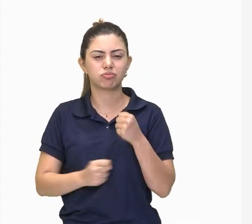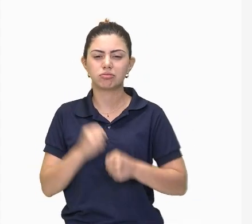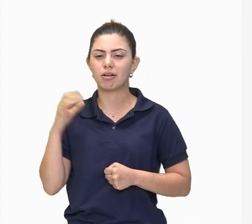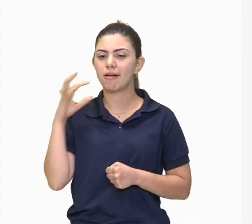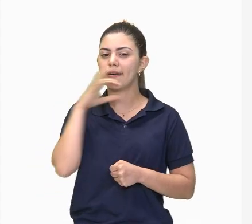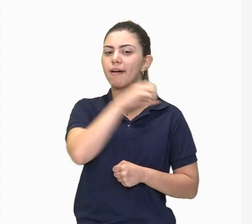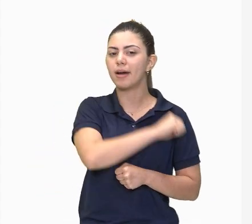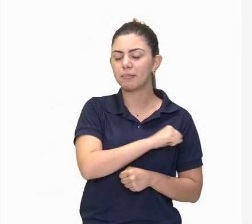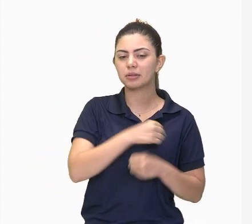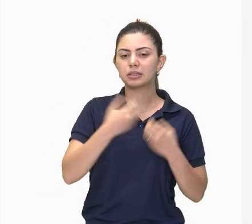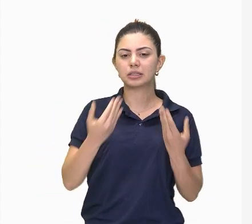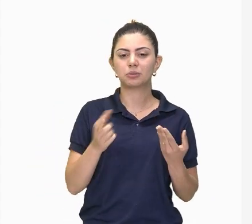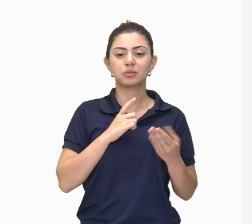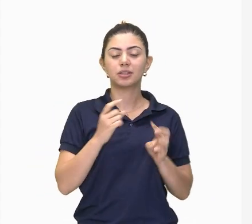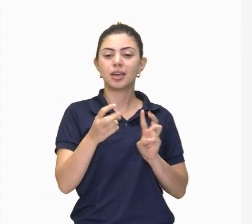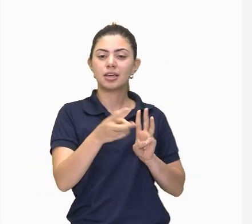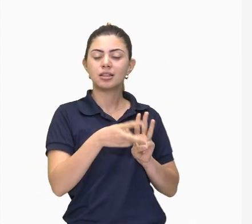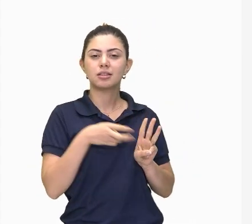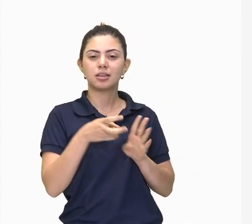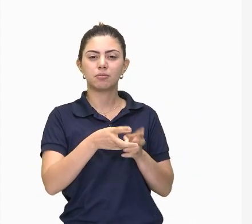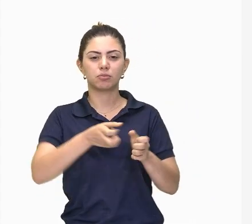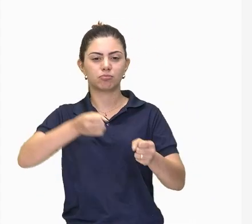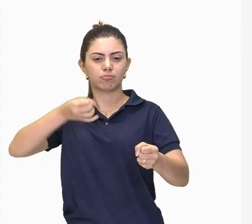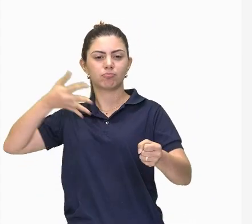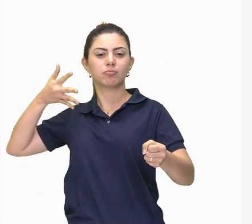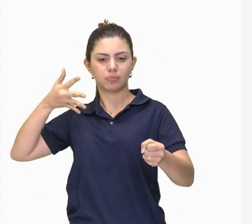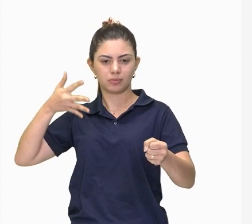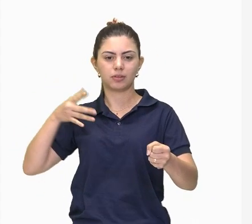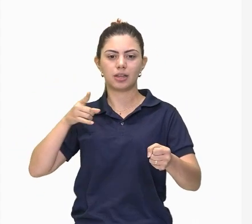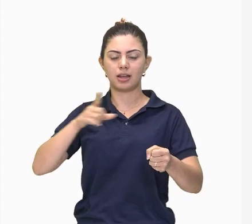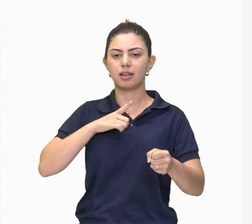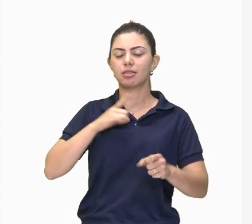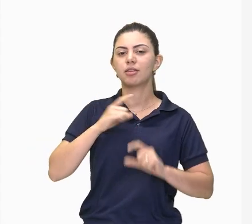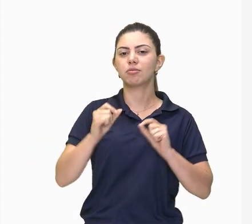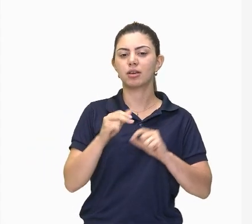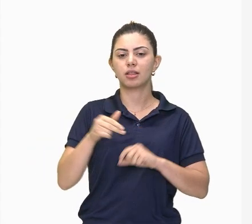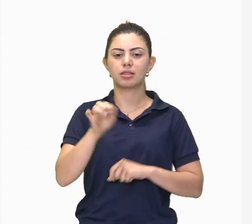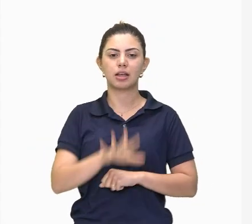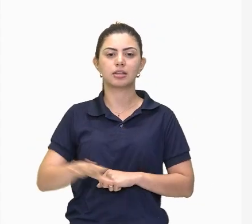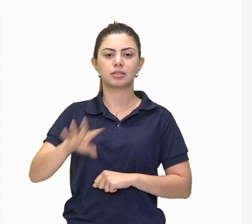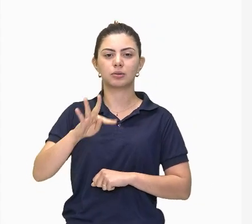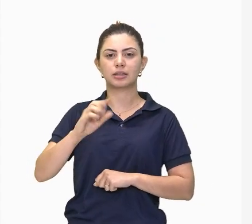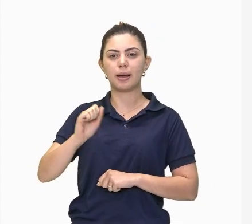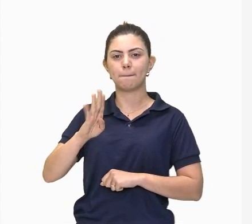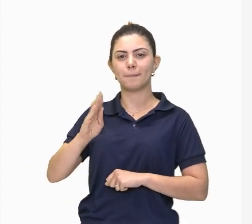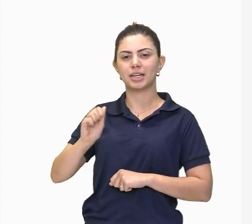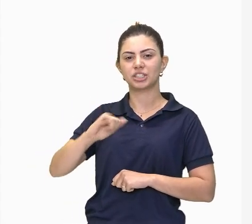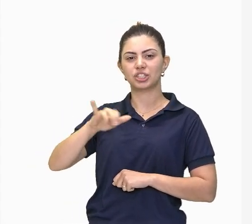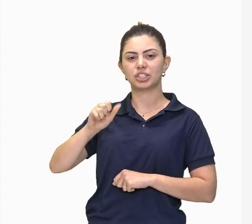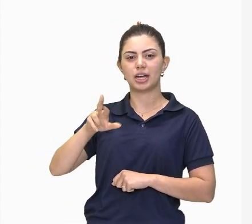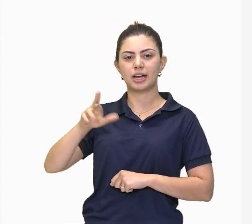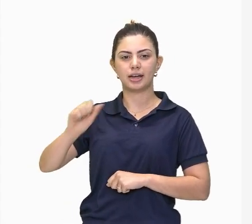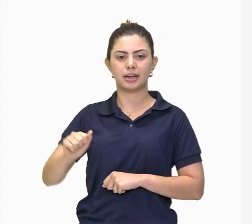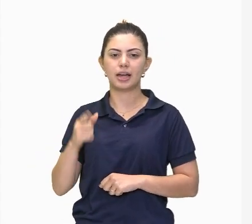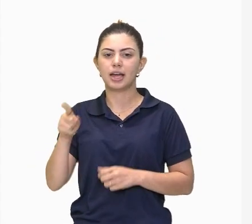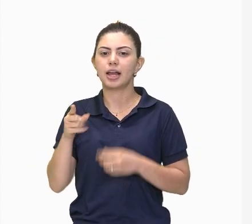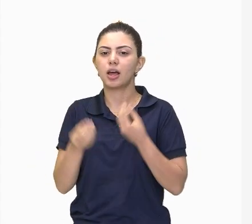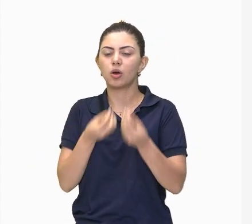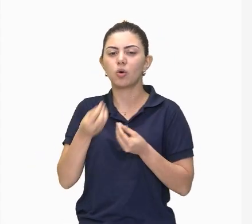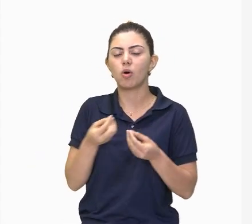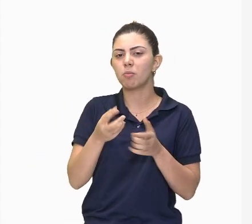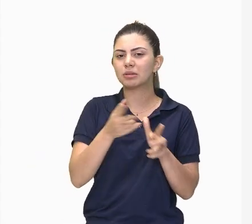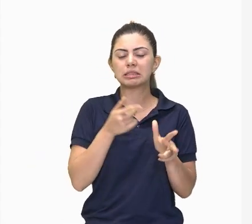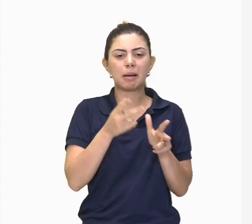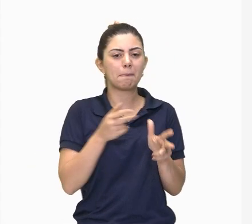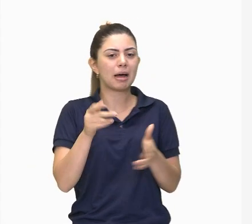Ipu, onde campeava sua guerreira tribo da grande nação Tabajara. O pé grácil e nu,